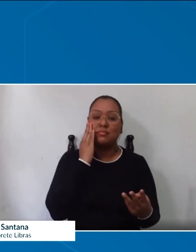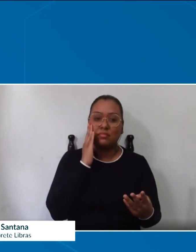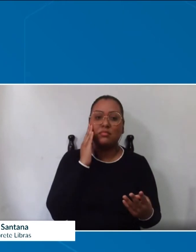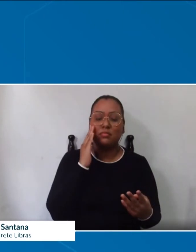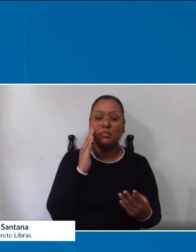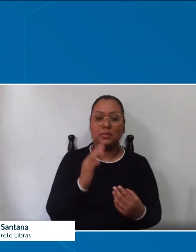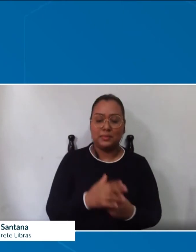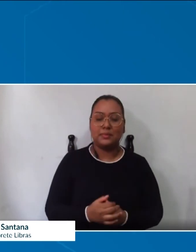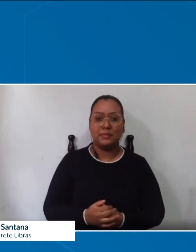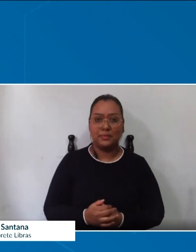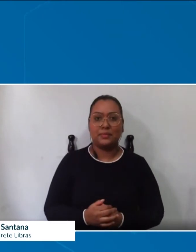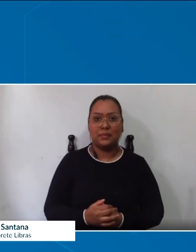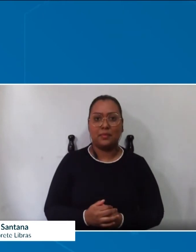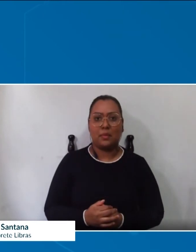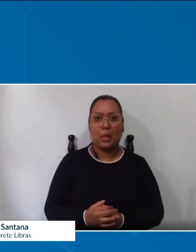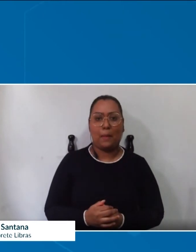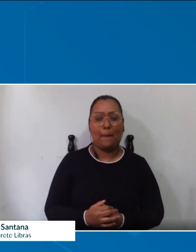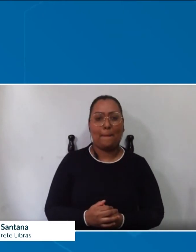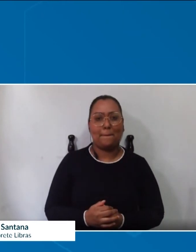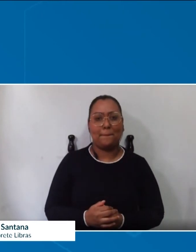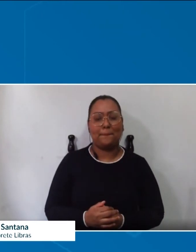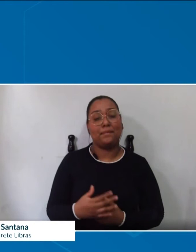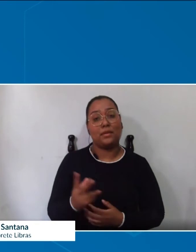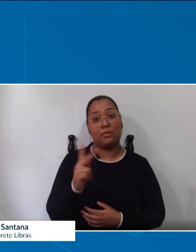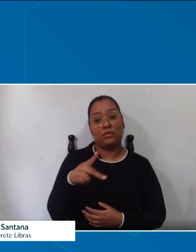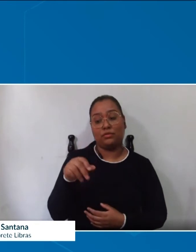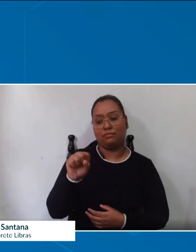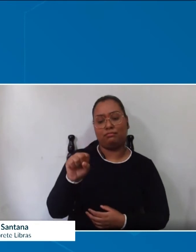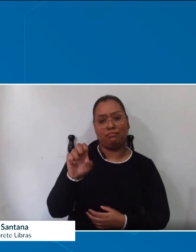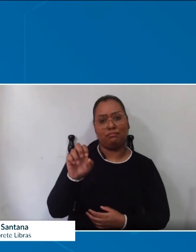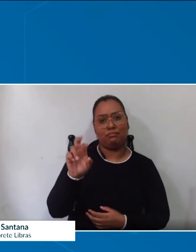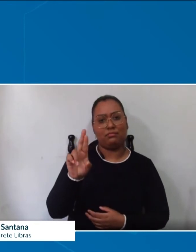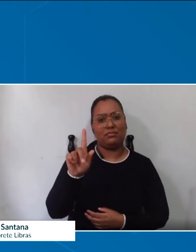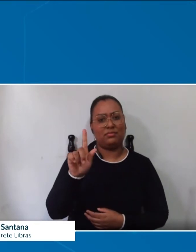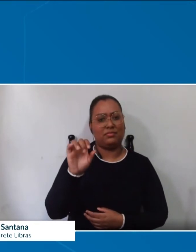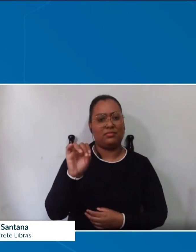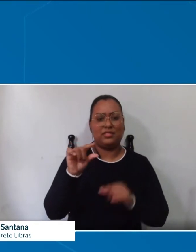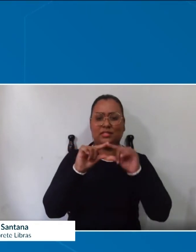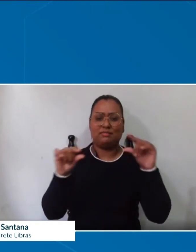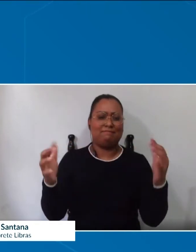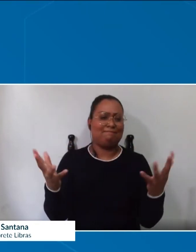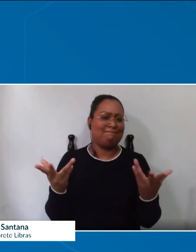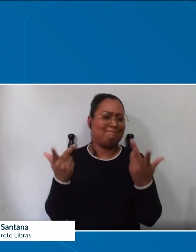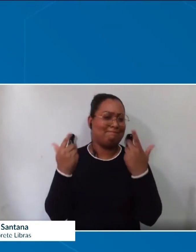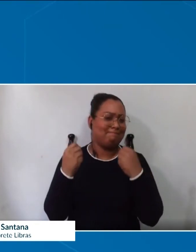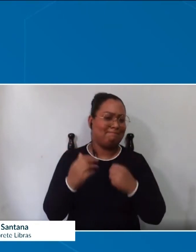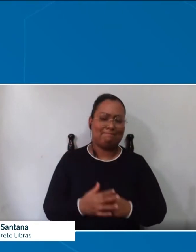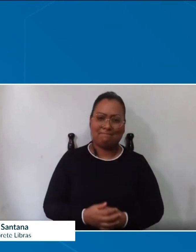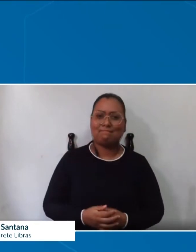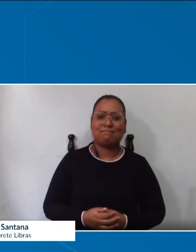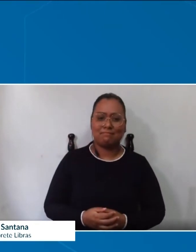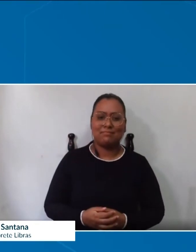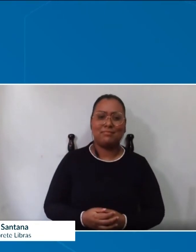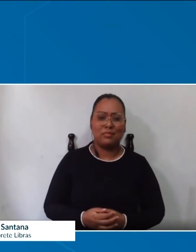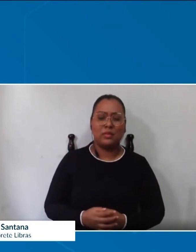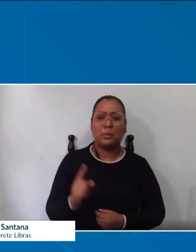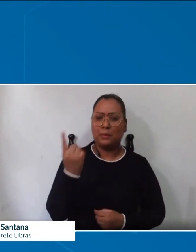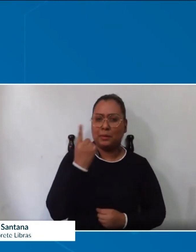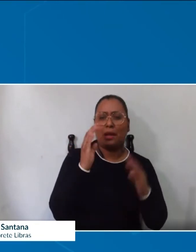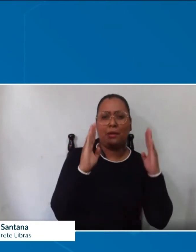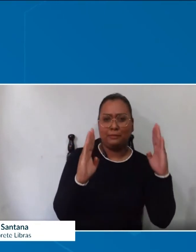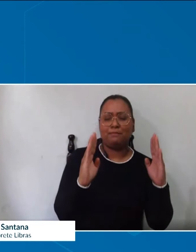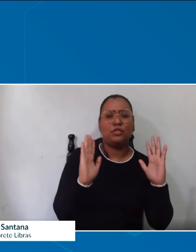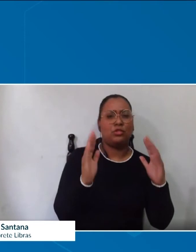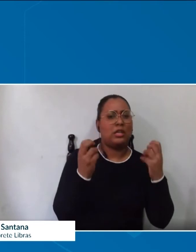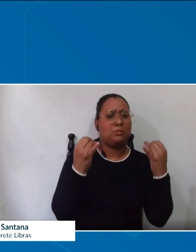vacinas aqui no Brasil. Então, o professor Sérgio disse muito bem, essa frase é maravilhosa, né? A gente já havia dito isso no primeiro bloco, realmente,